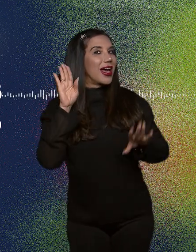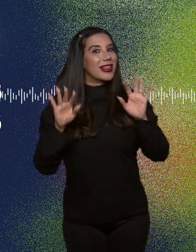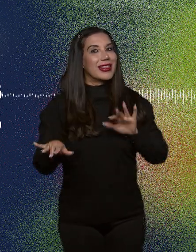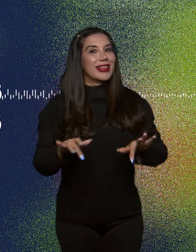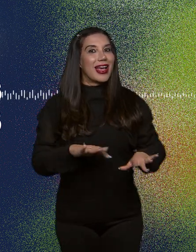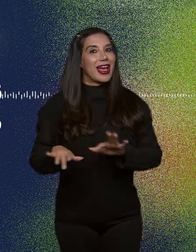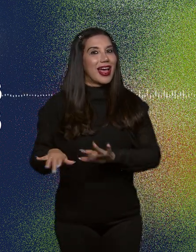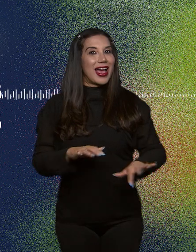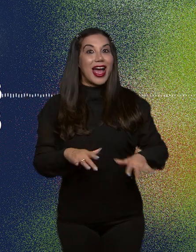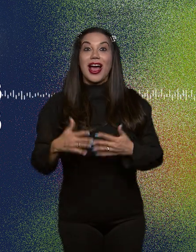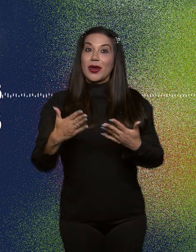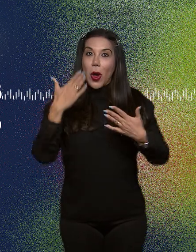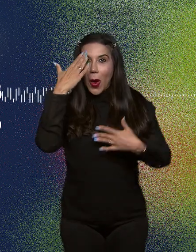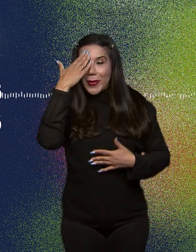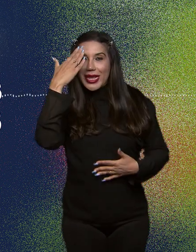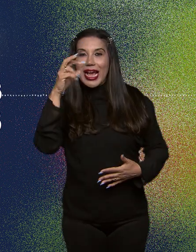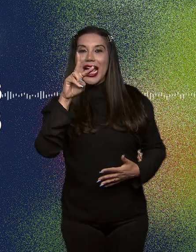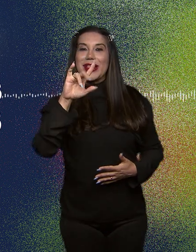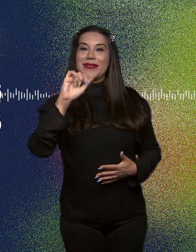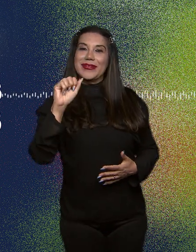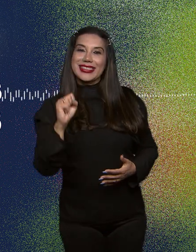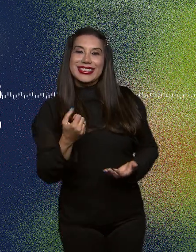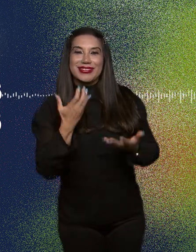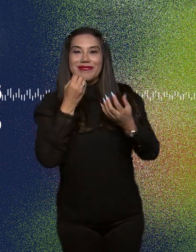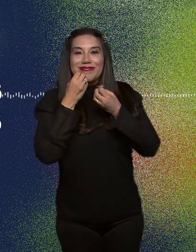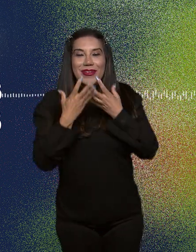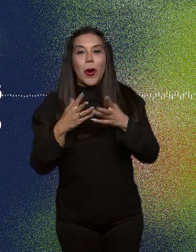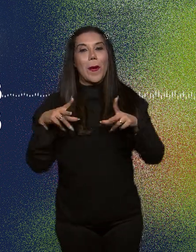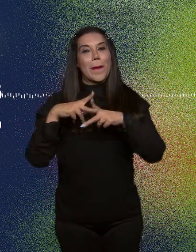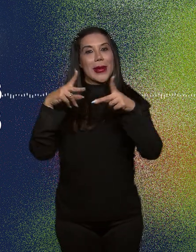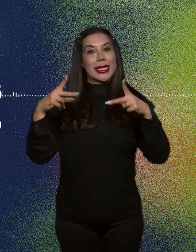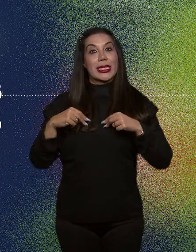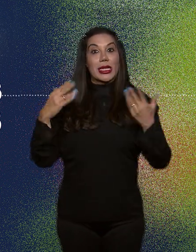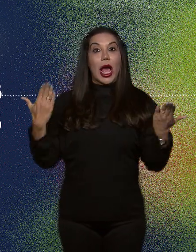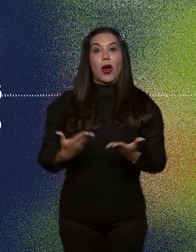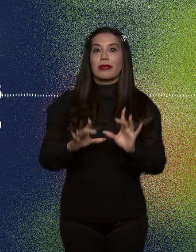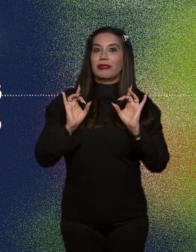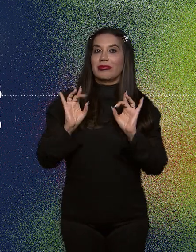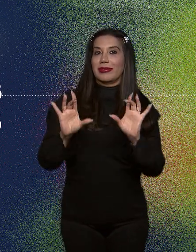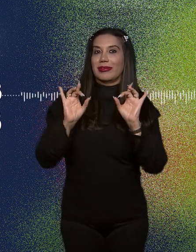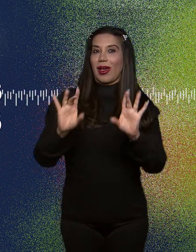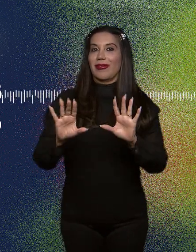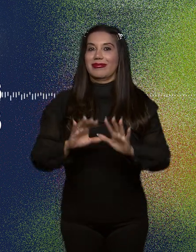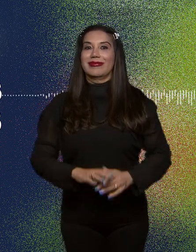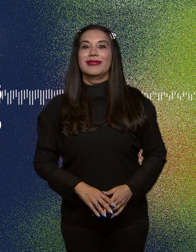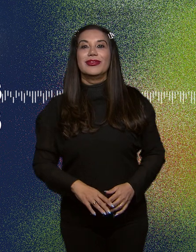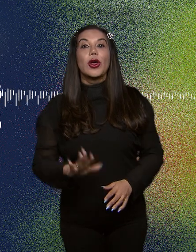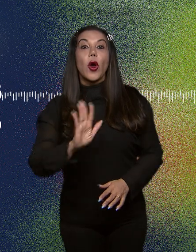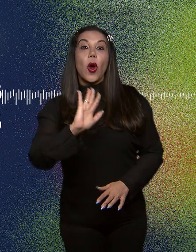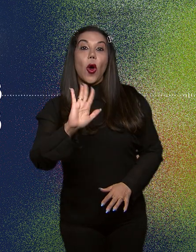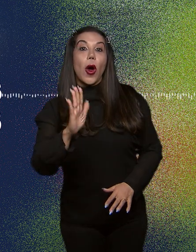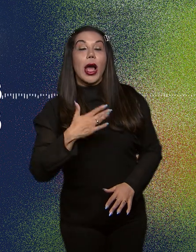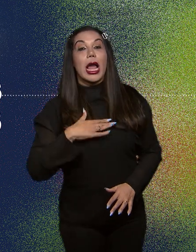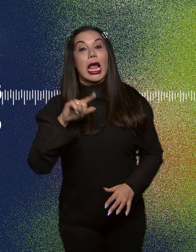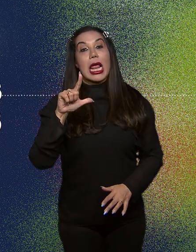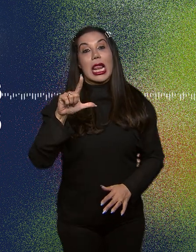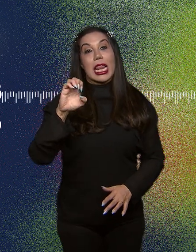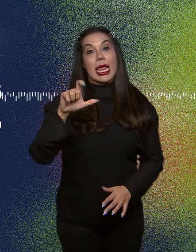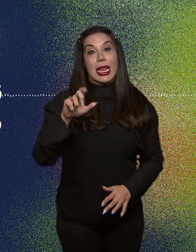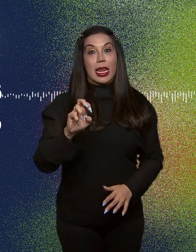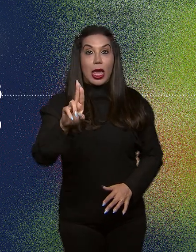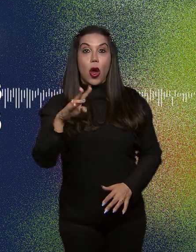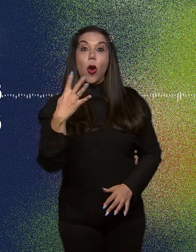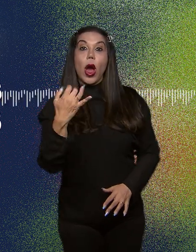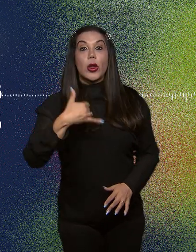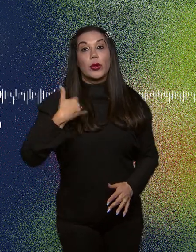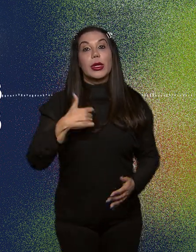Muito obrigado ao Vilas por esse presente. Agora vamos entrar no assunto do dia. Oi, eu sou o Lelé, eu tenho 4